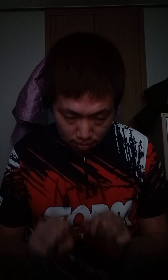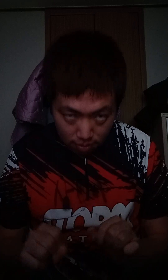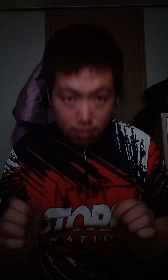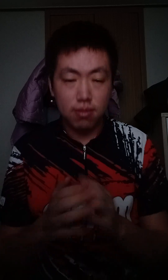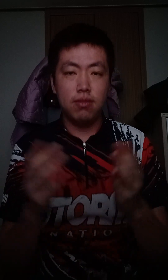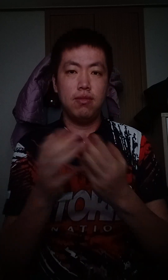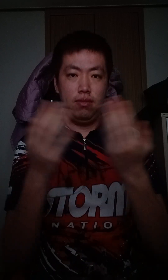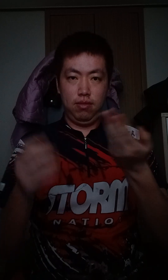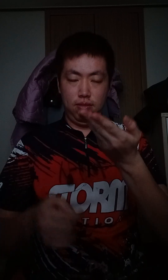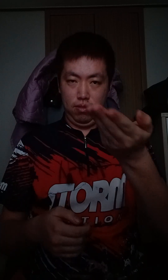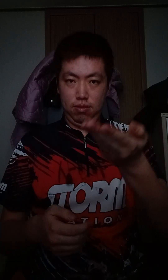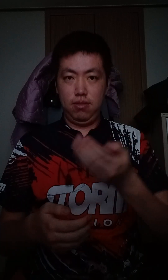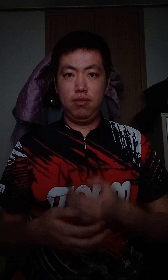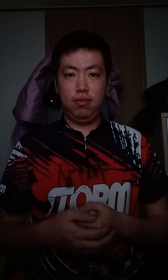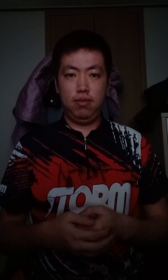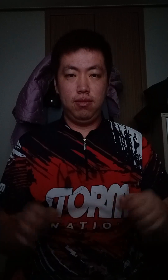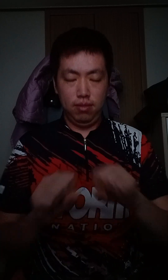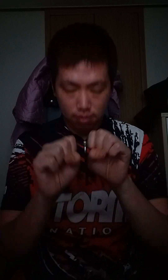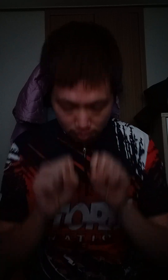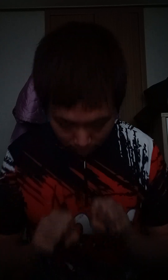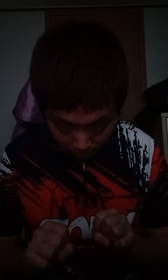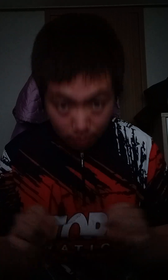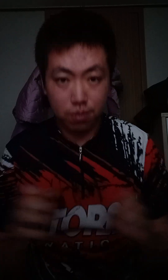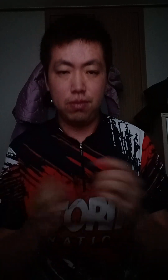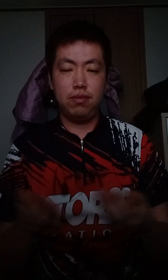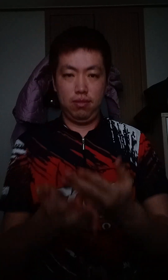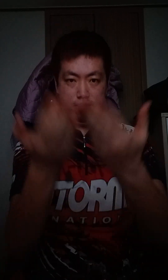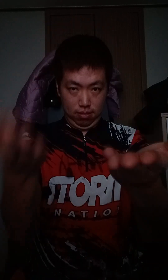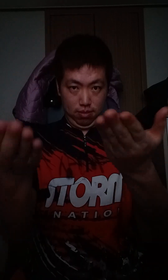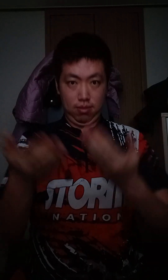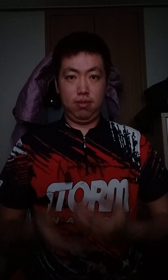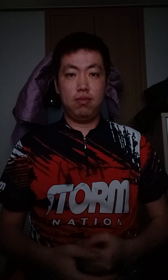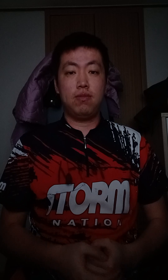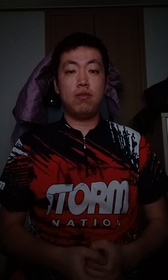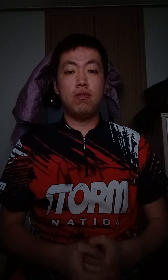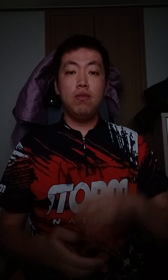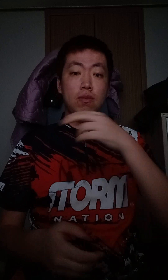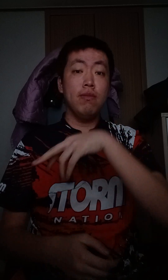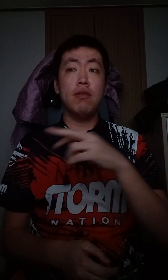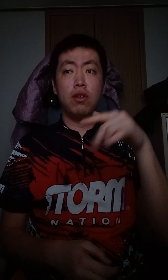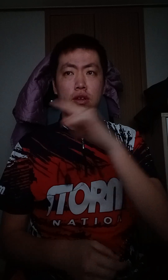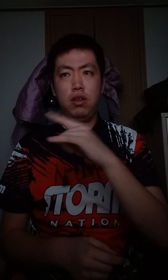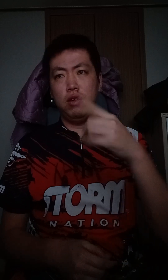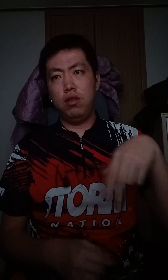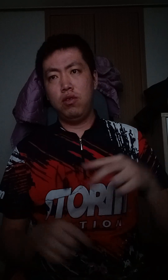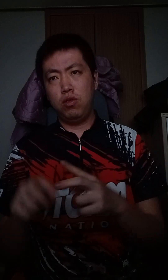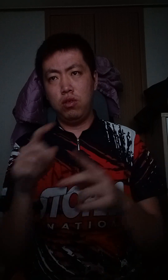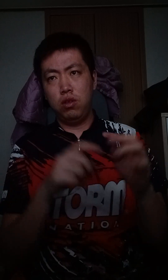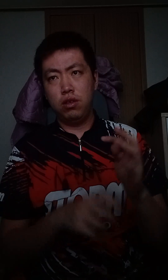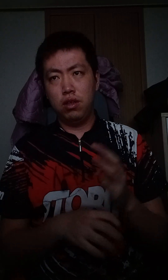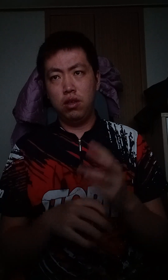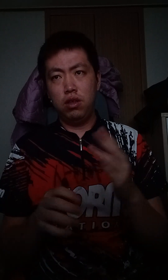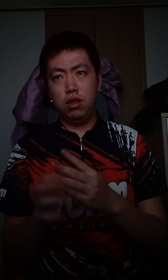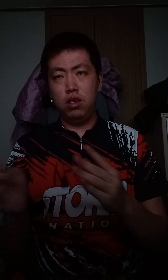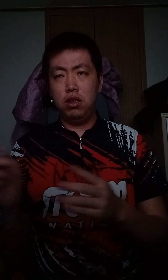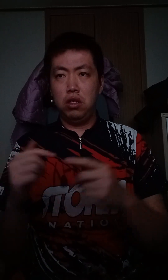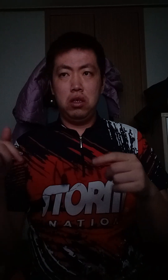내용 전해주시죠. 네, 제보 영상부터 보시겠습니다. 고속도로 보호난간이 휘어져 있고 그 아래로